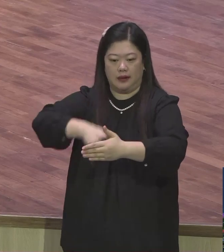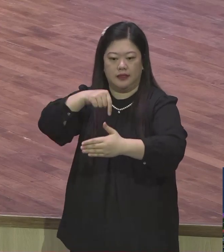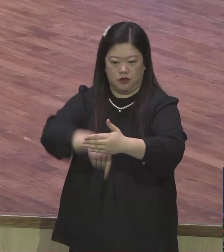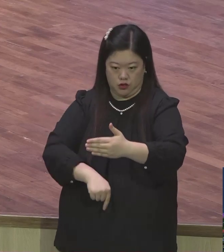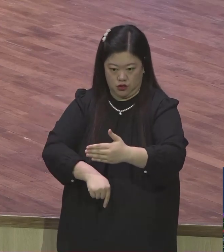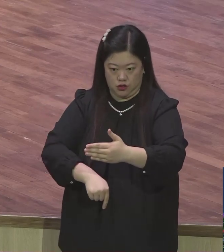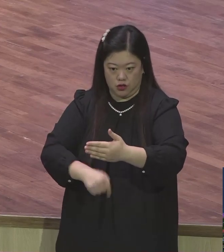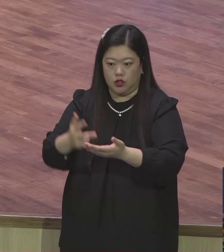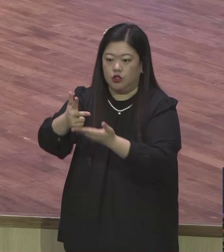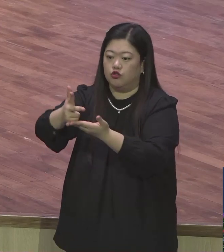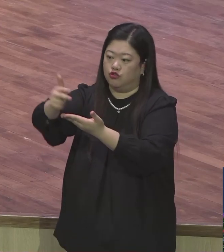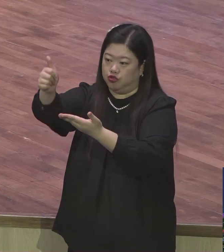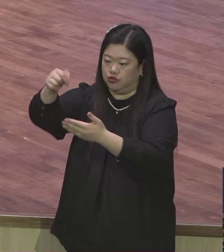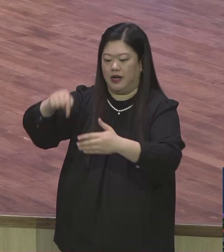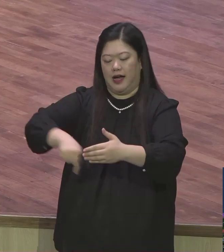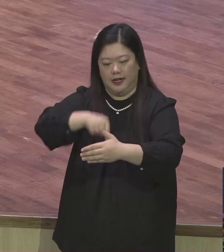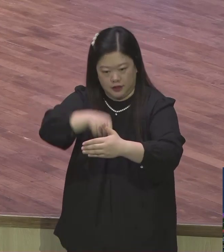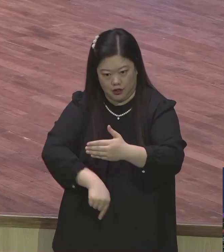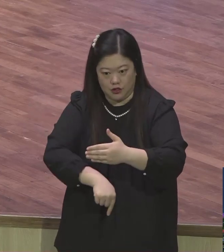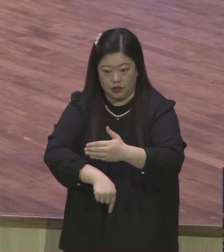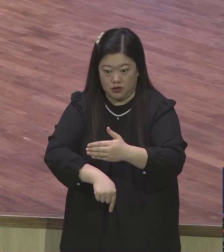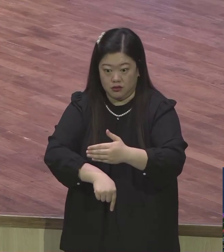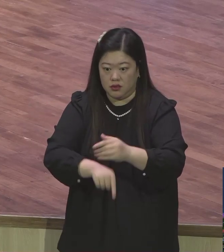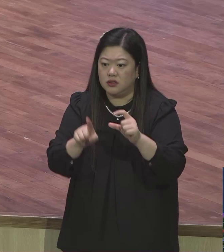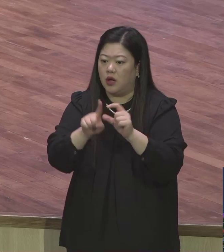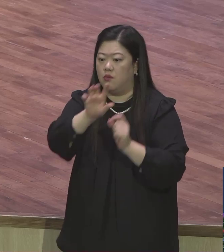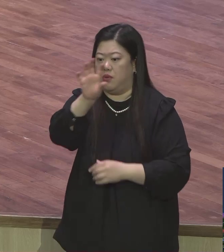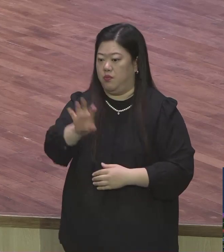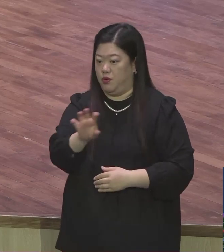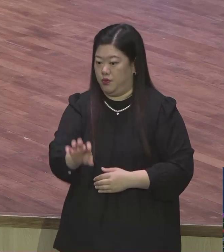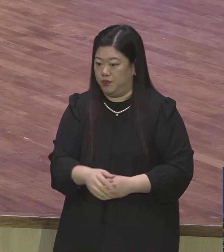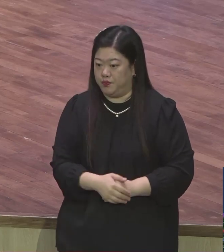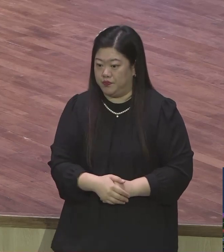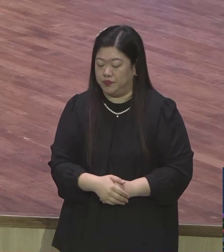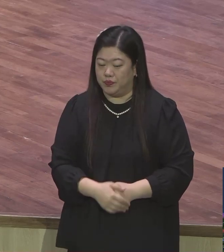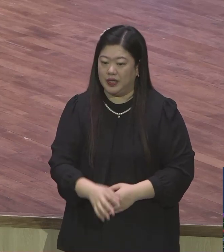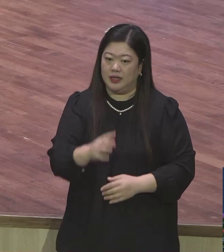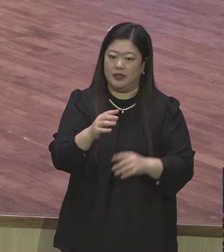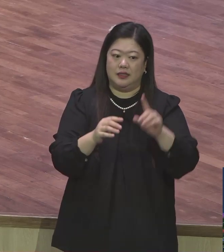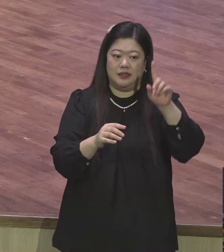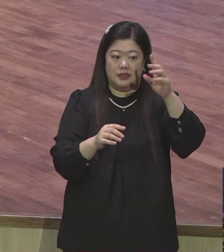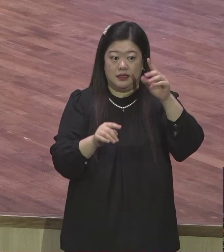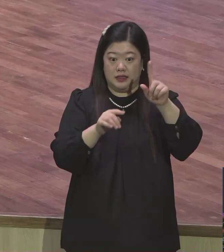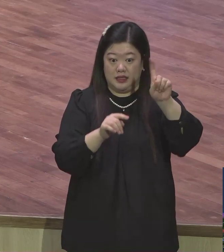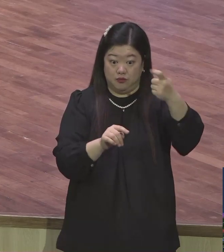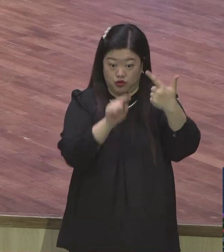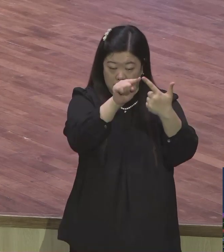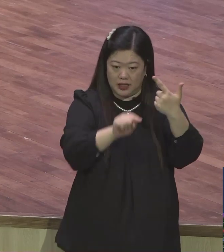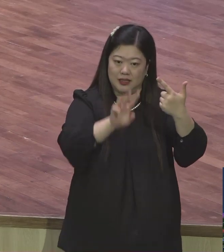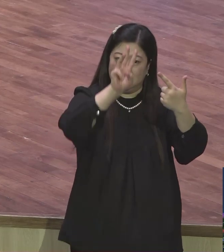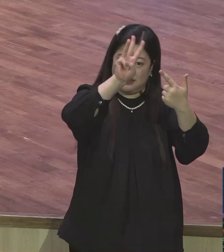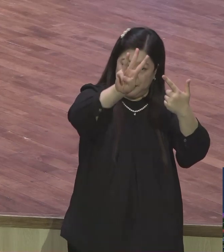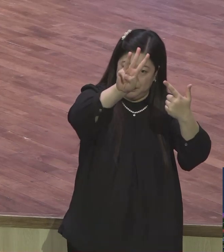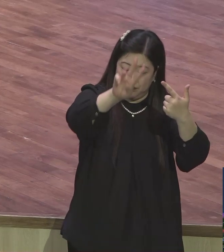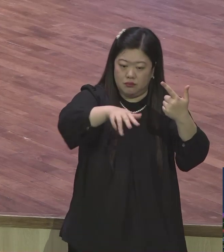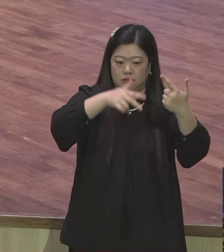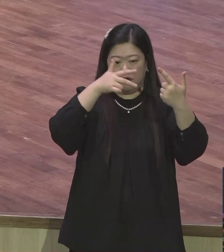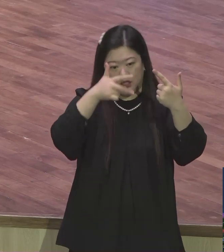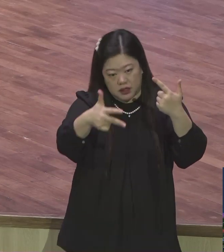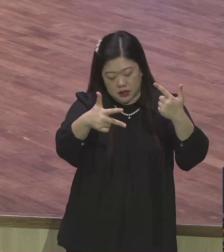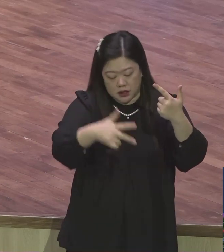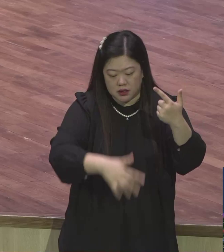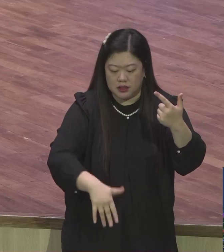주 안에서, 이 단어입니다. 3절, 7절, 13절까지 계속 매 구절마다 반복적으로